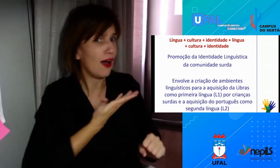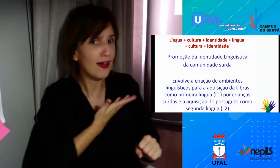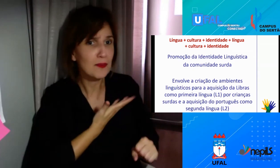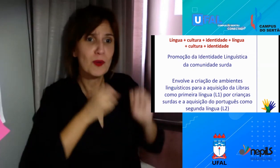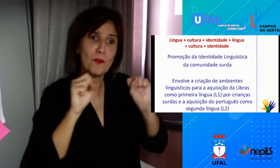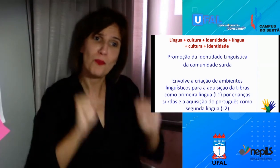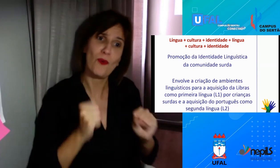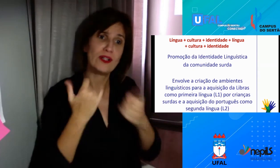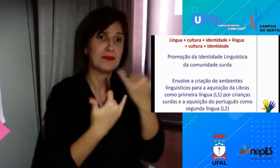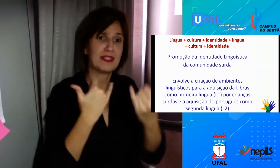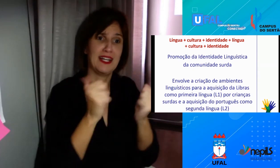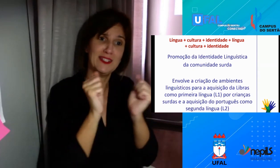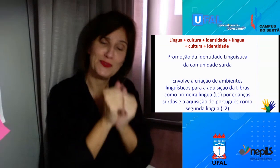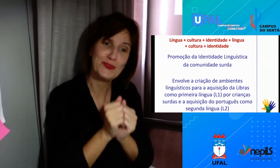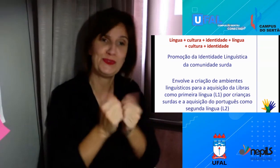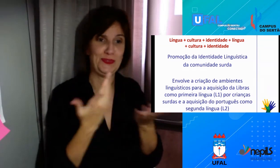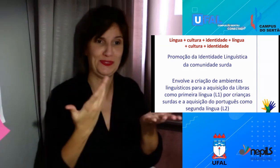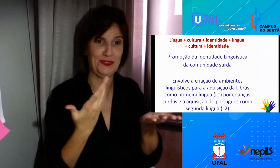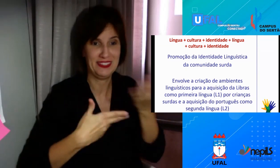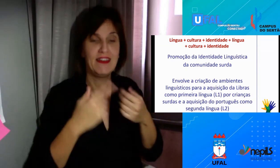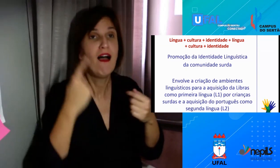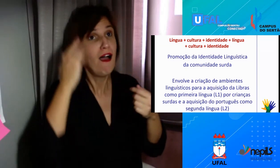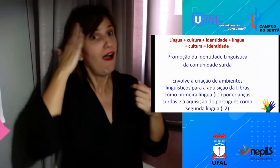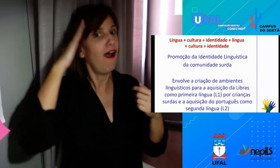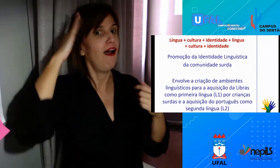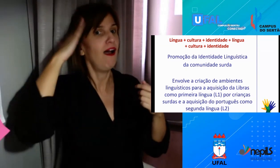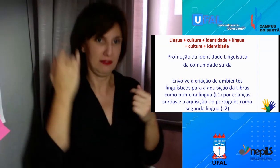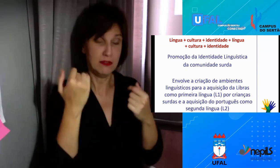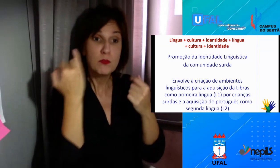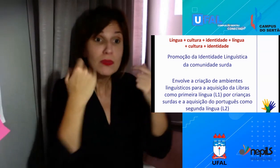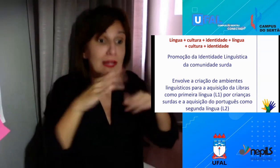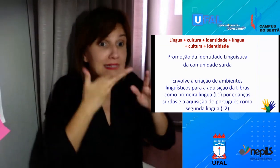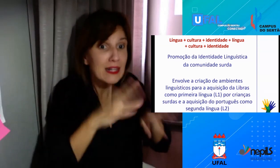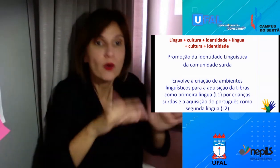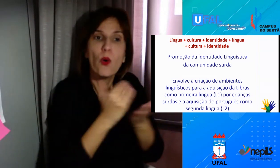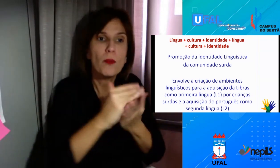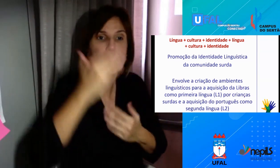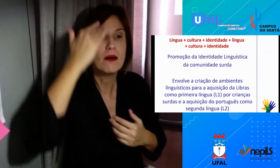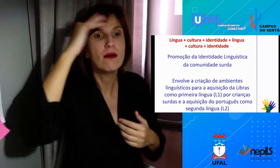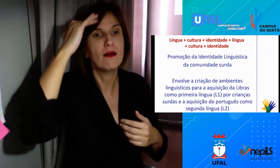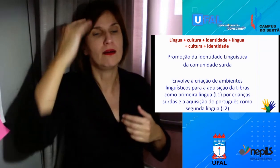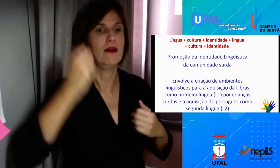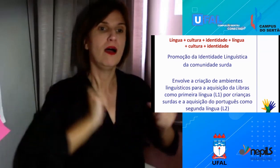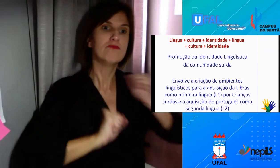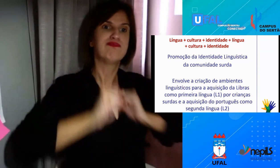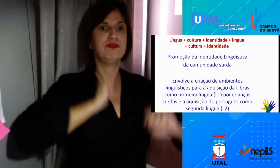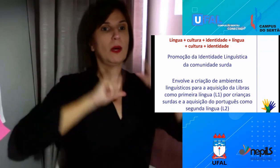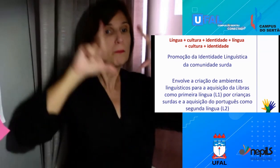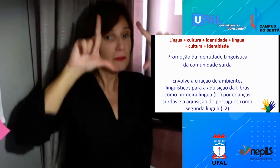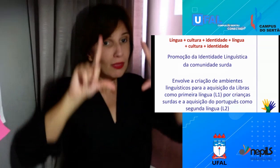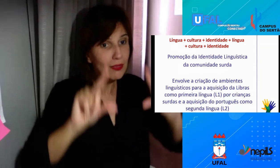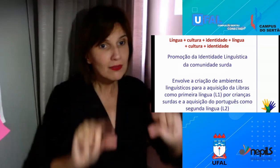dúvidas, esse estranhamento possa ser dirimido a partir do conhecimento, a partir das informações, e que a criança possa